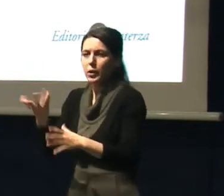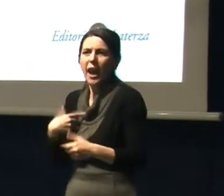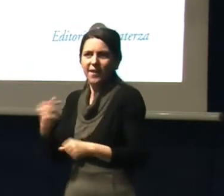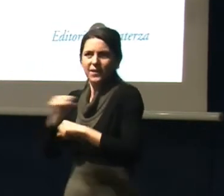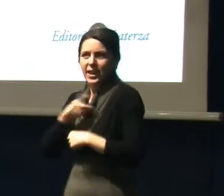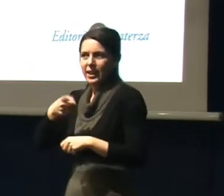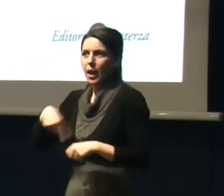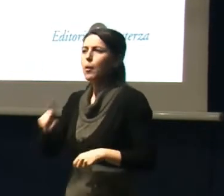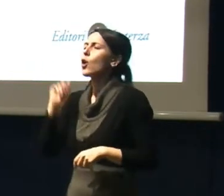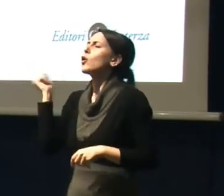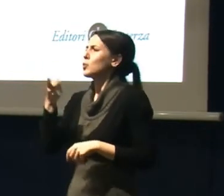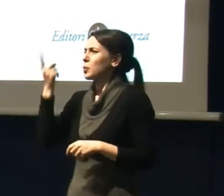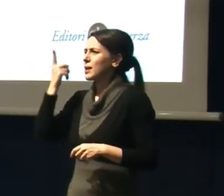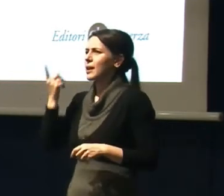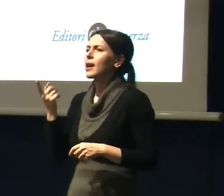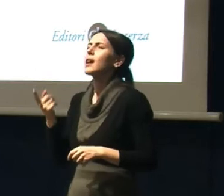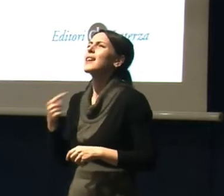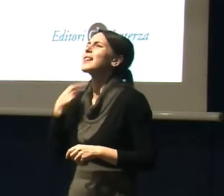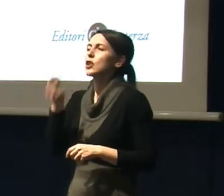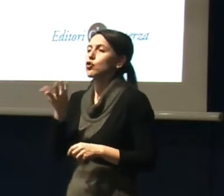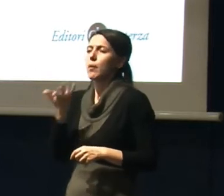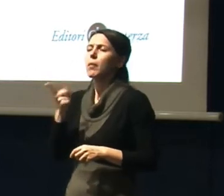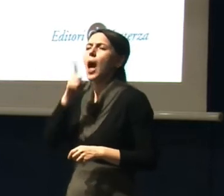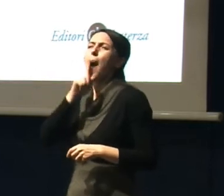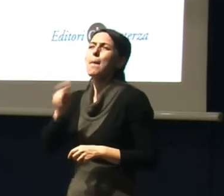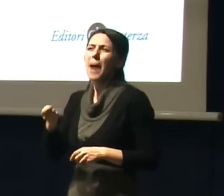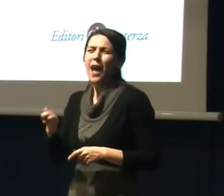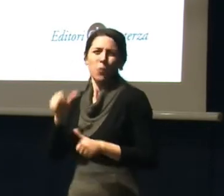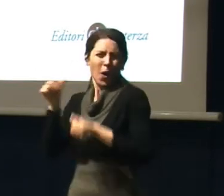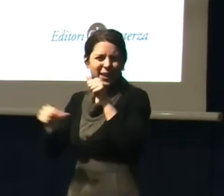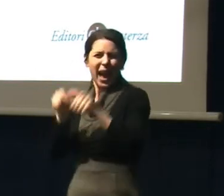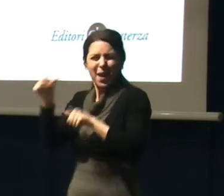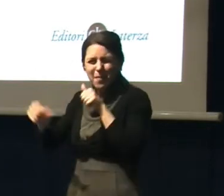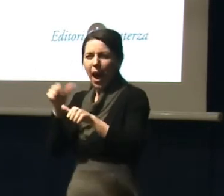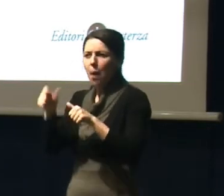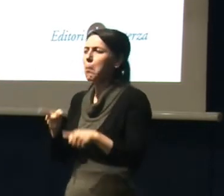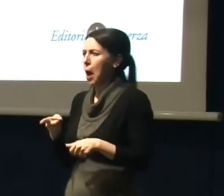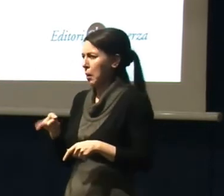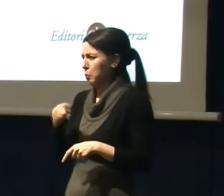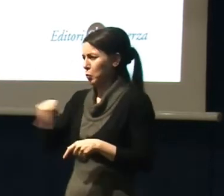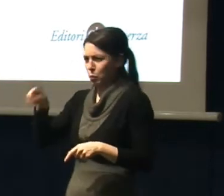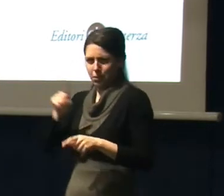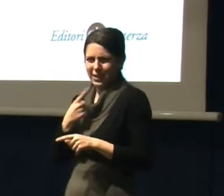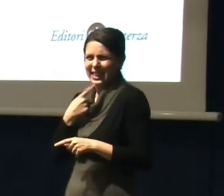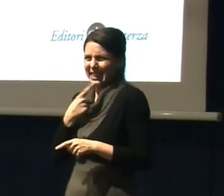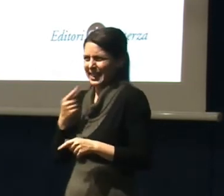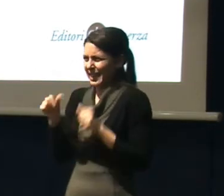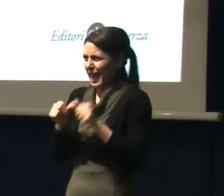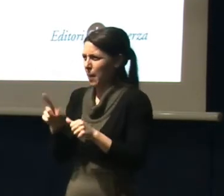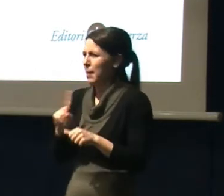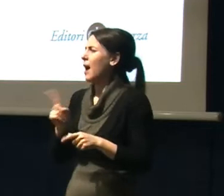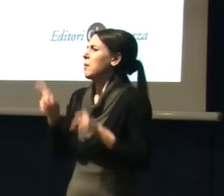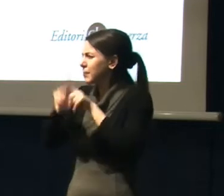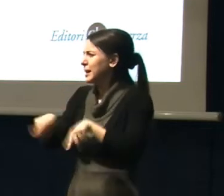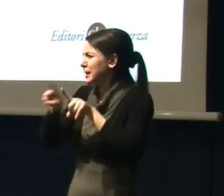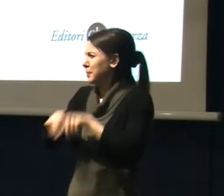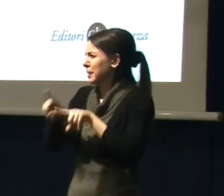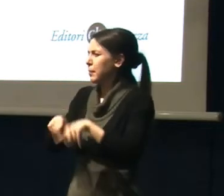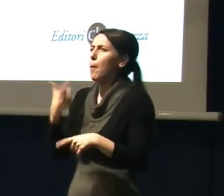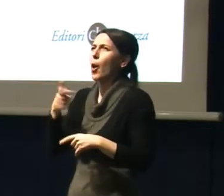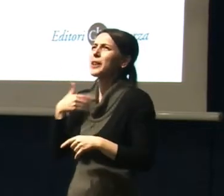tutti quanti ci dicono tutti i giorni cambia la tua password chi l'ha gambe a tutti quanti sono sempre tutti la stessa nostra password se no cioè cela